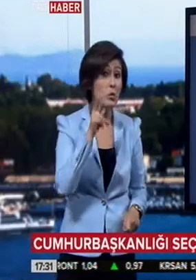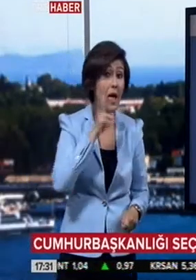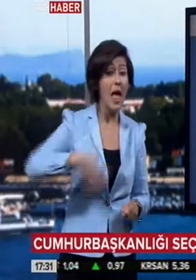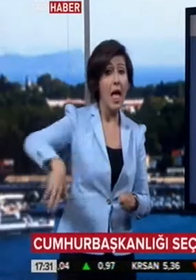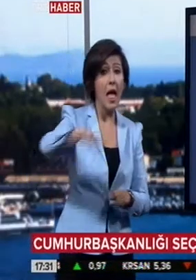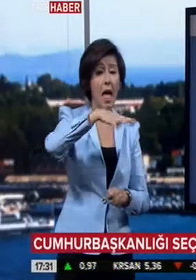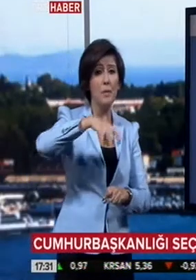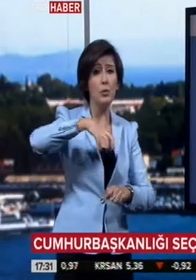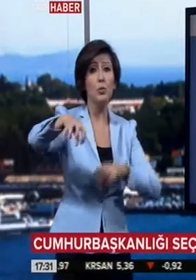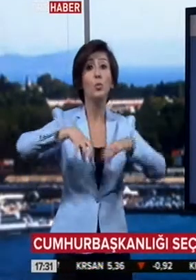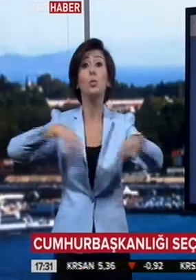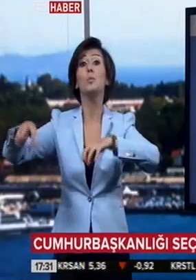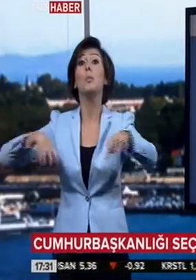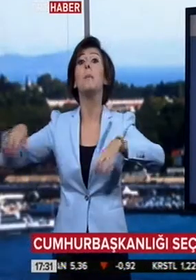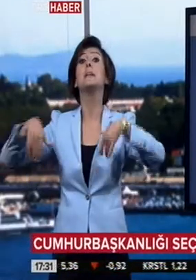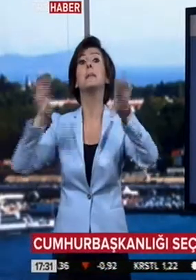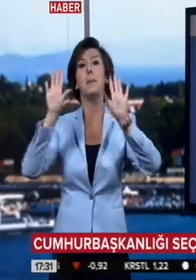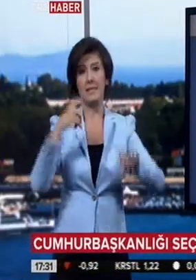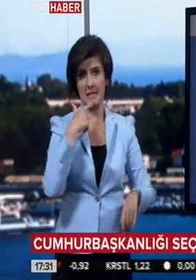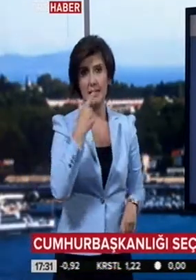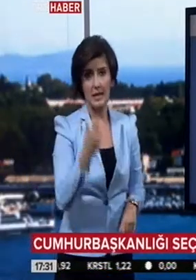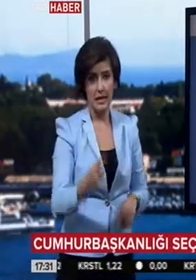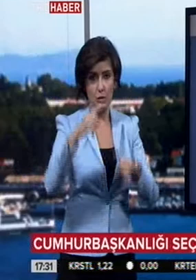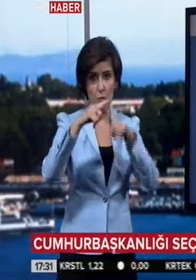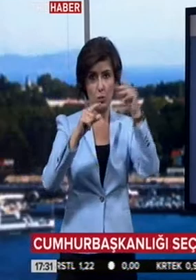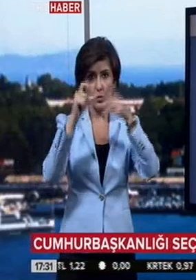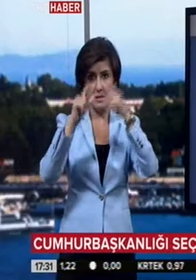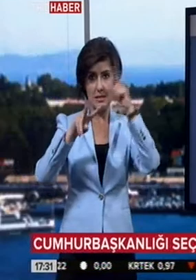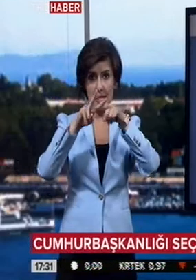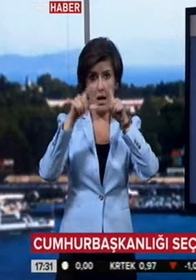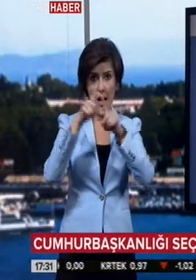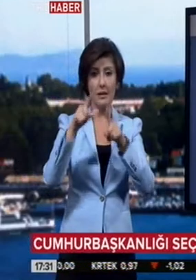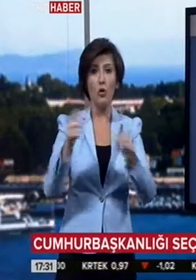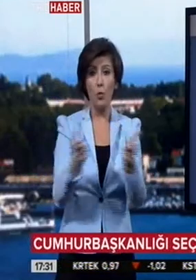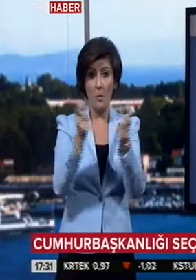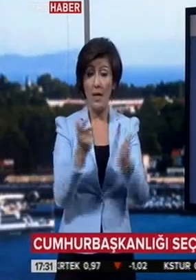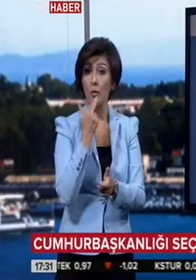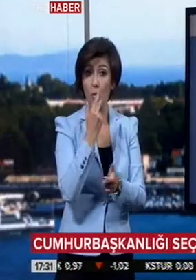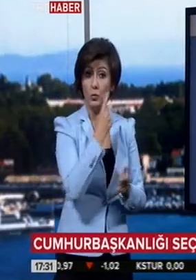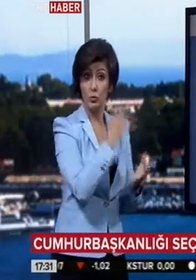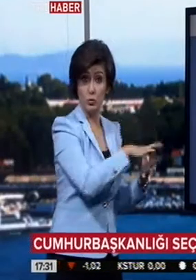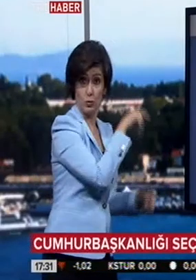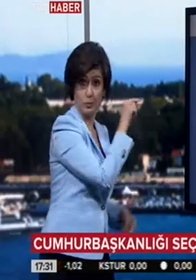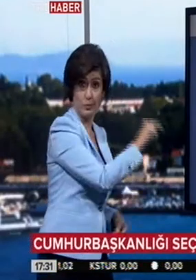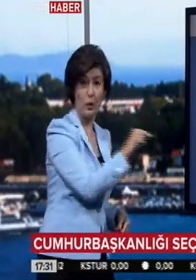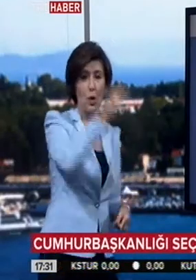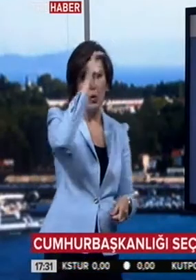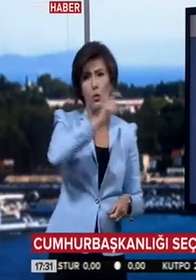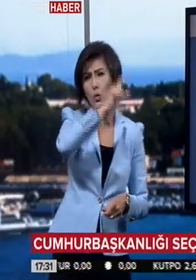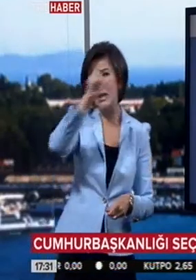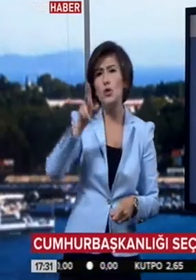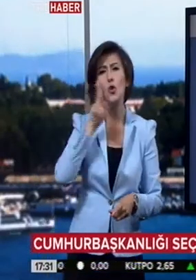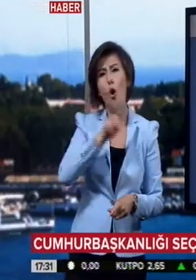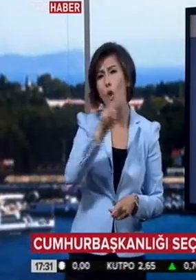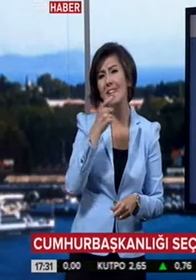tartışmalar neticesinde hepimizin kutuplaşmamamız dedi. TÜSİAD toplantısında konuşan Cumhurbaşkanı Gül, Türkiye'nin son